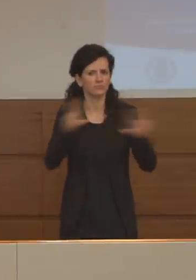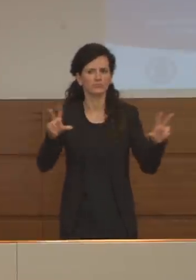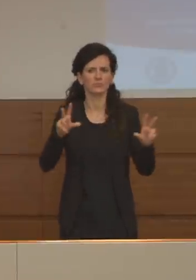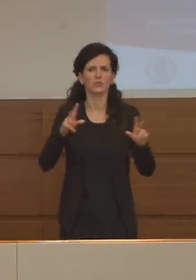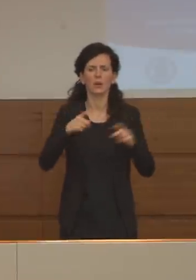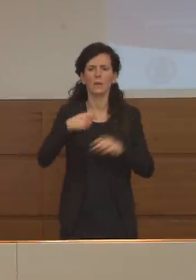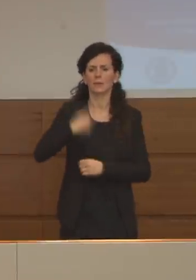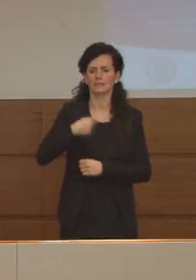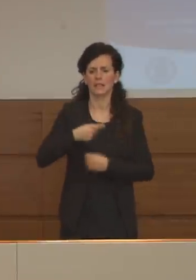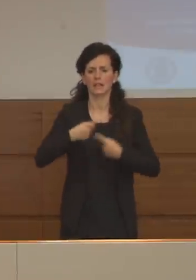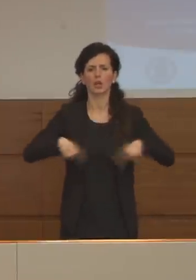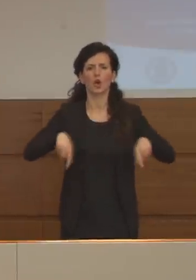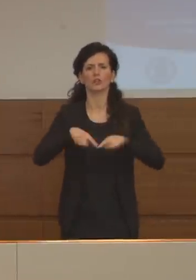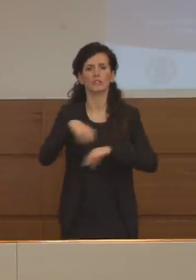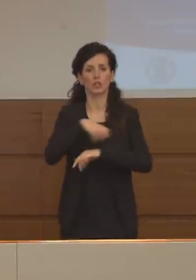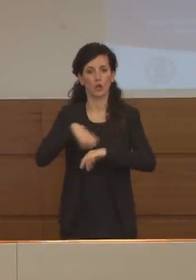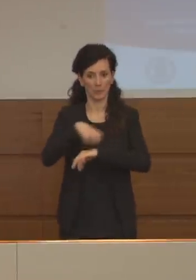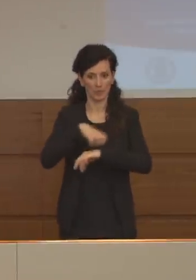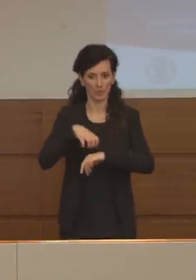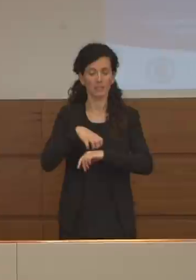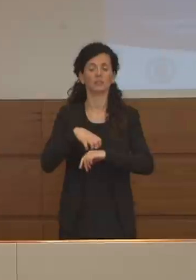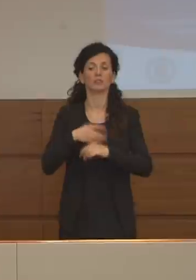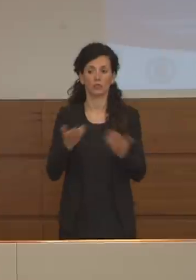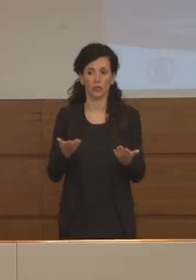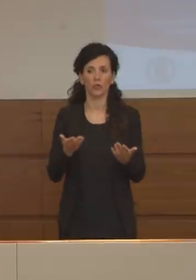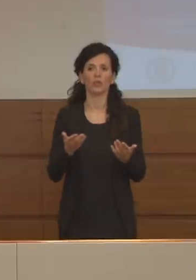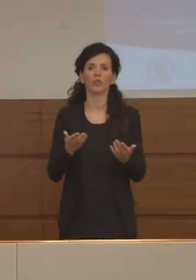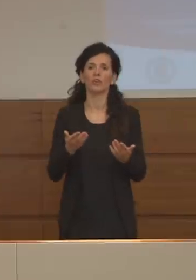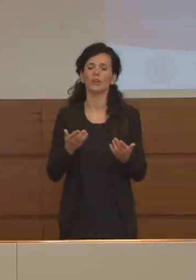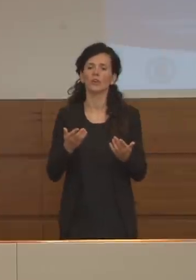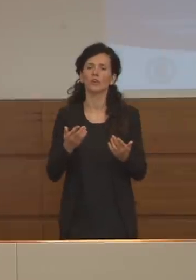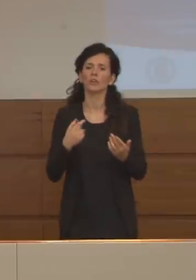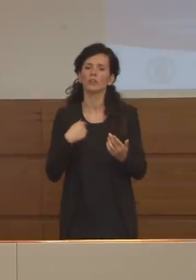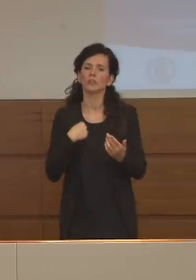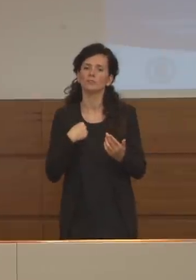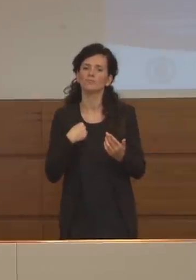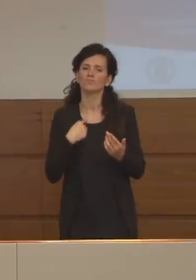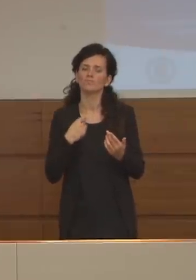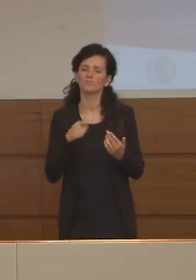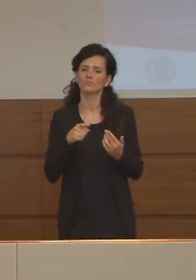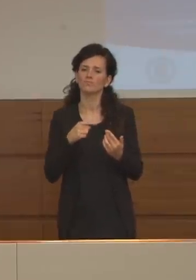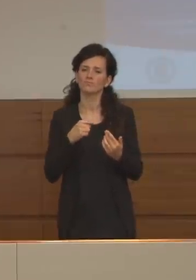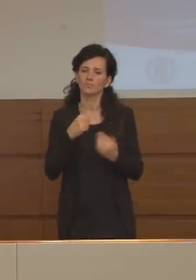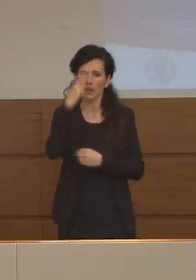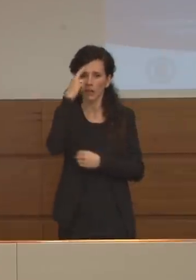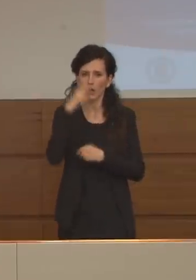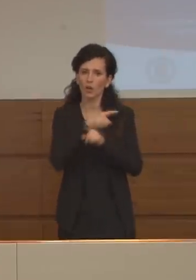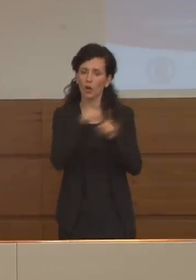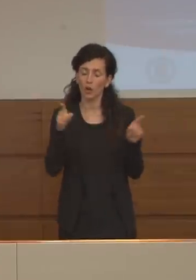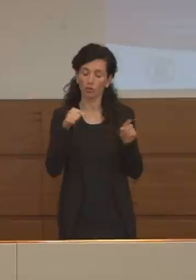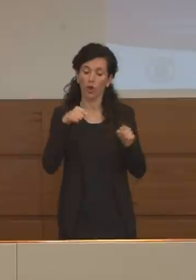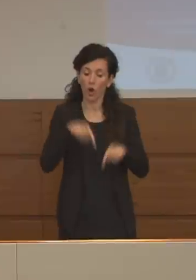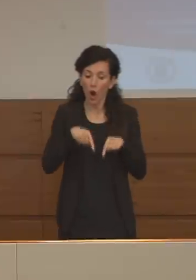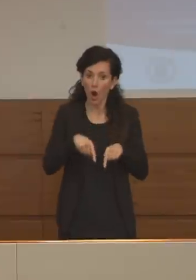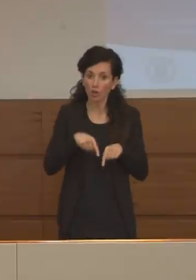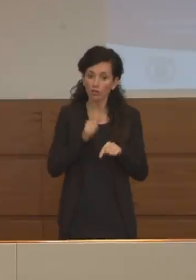ministri voglio anche ricordare che purtroppo oggi alcune mie parole sono state equivocate